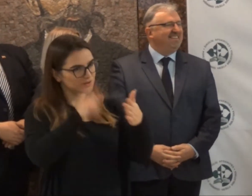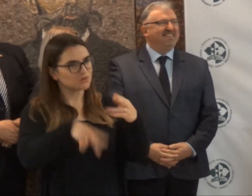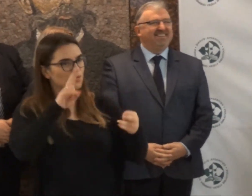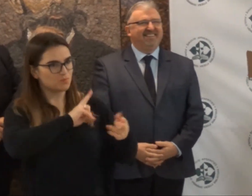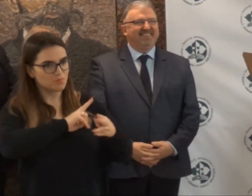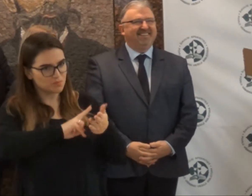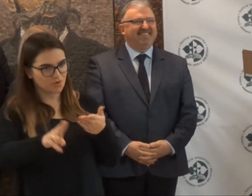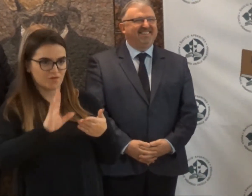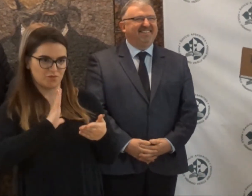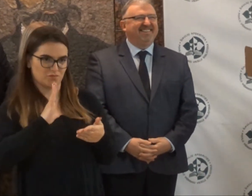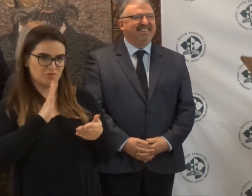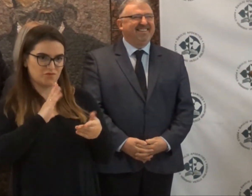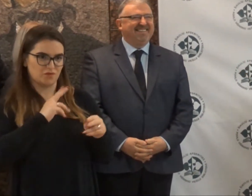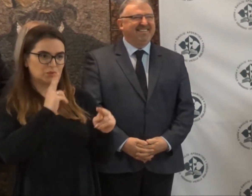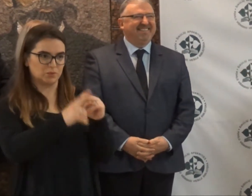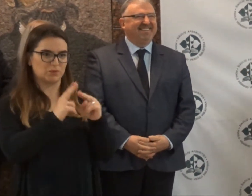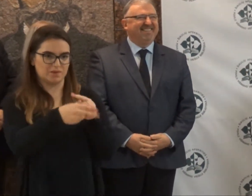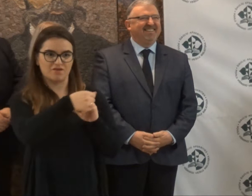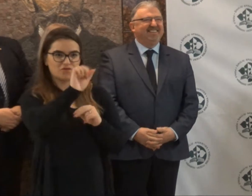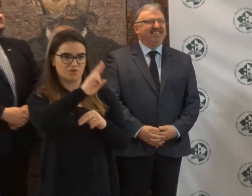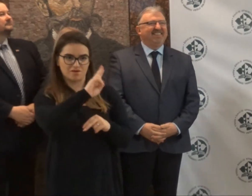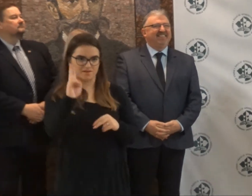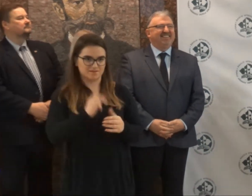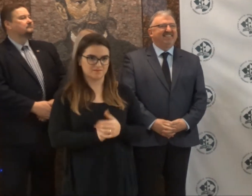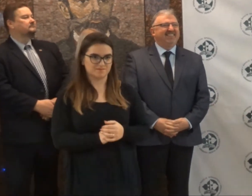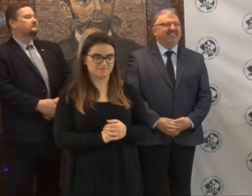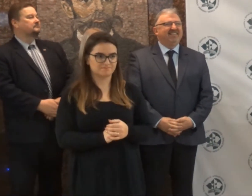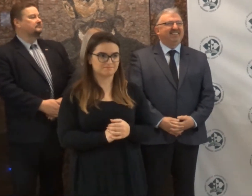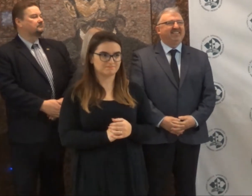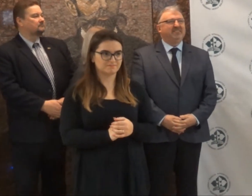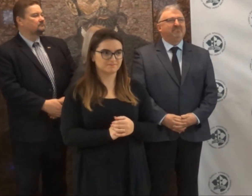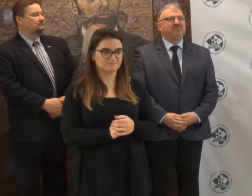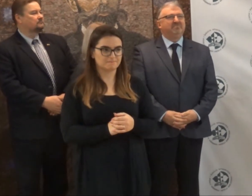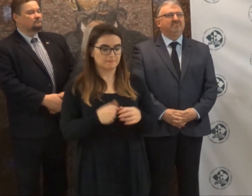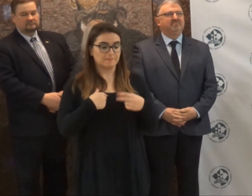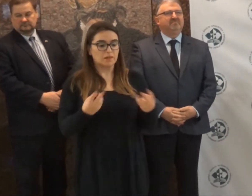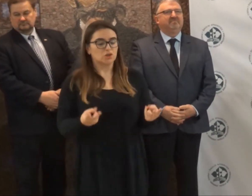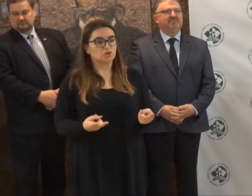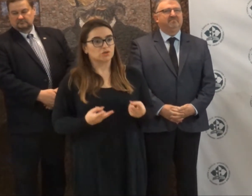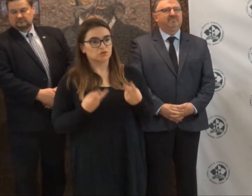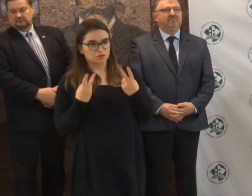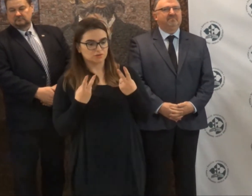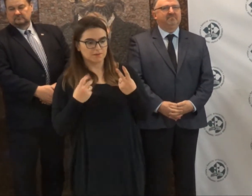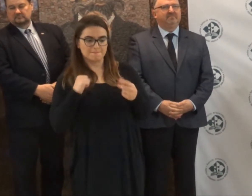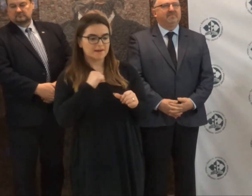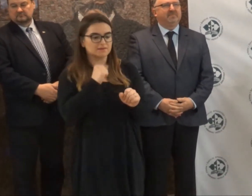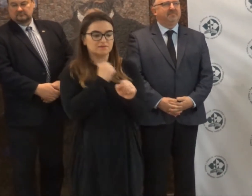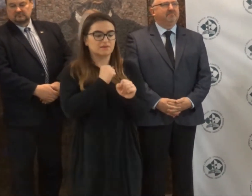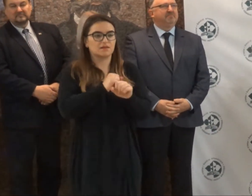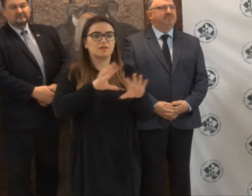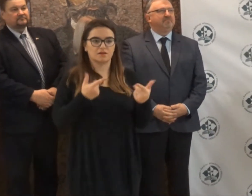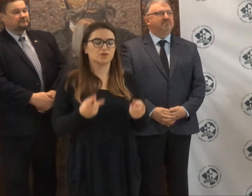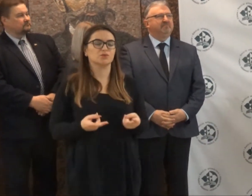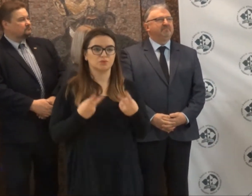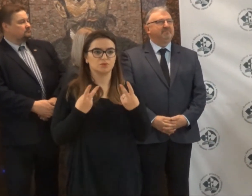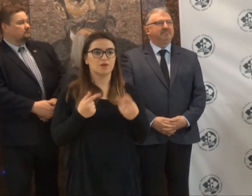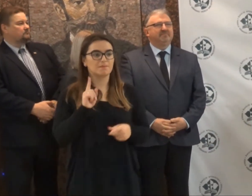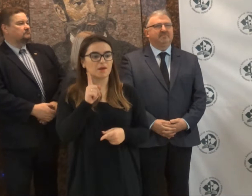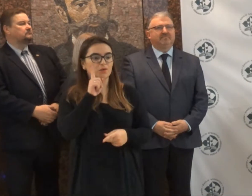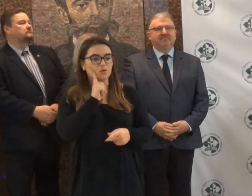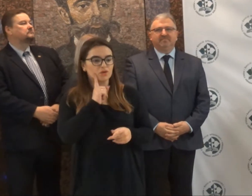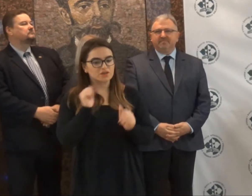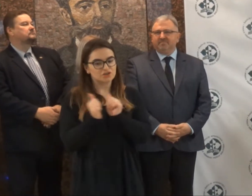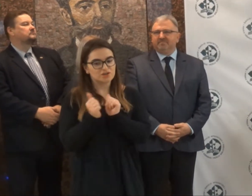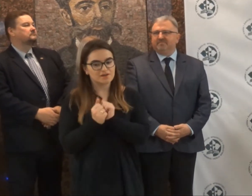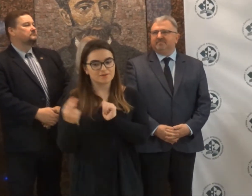tiesų pati gražiausia knyga. Tai didžiuojamės tuo, ką padarėme, bet aš norėčiau, kad šalia